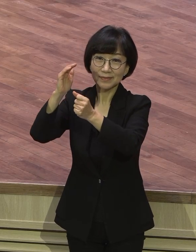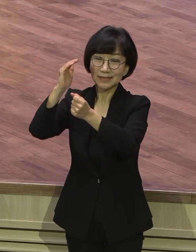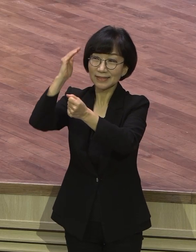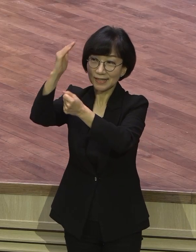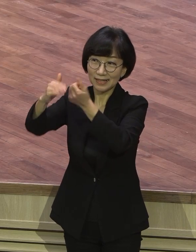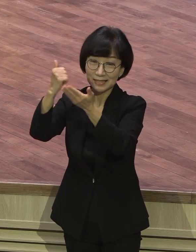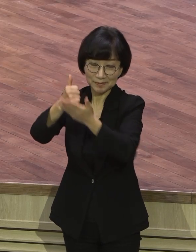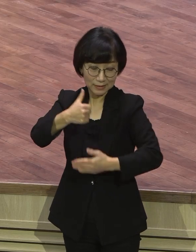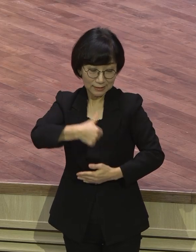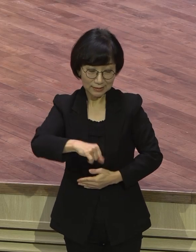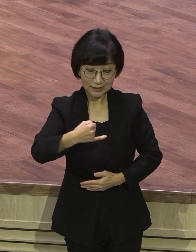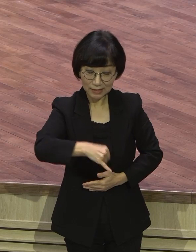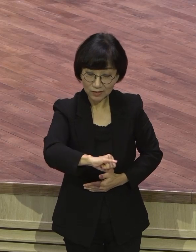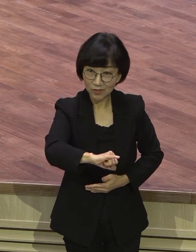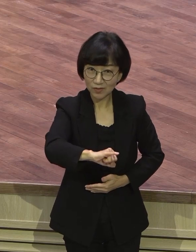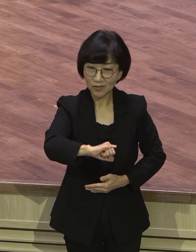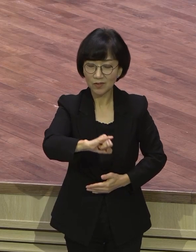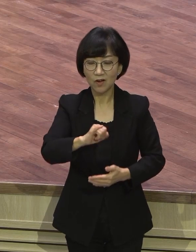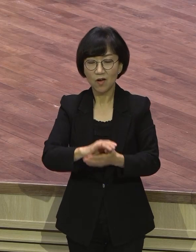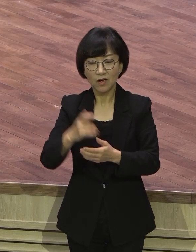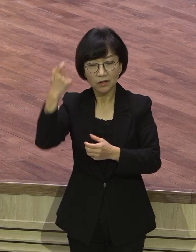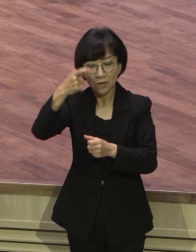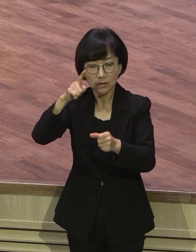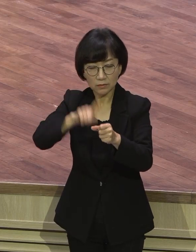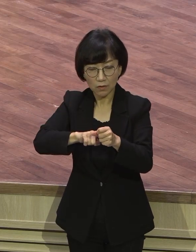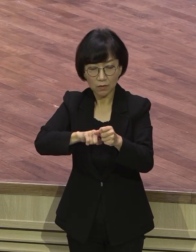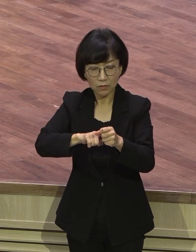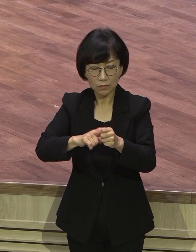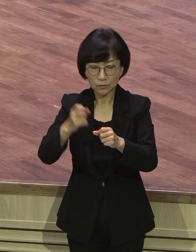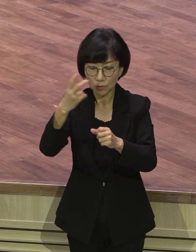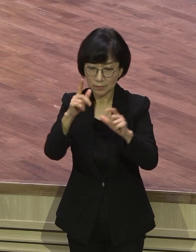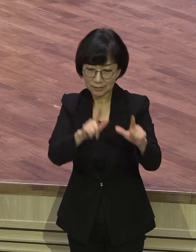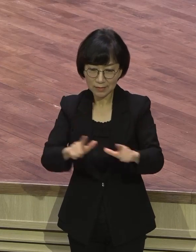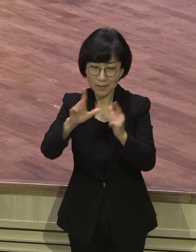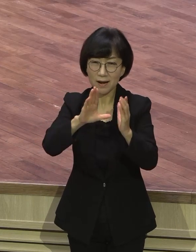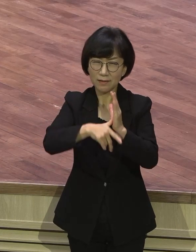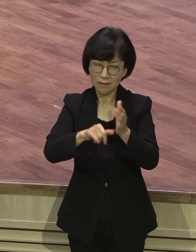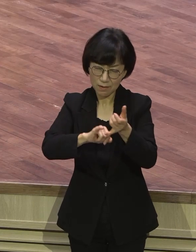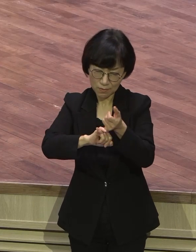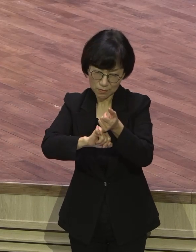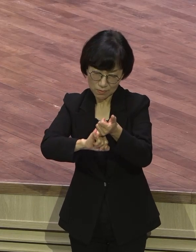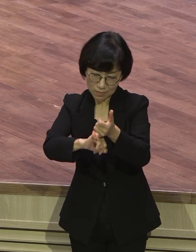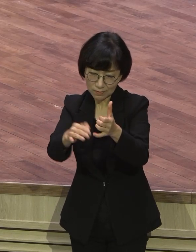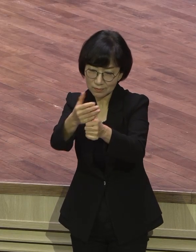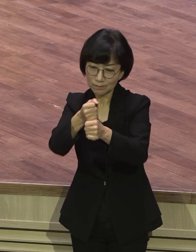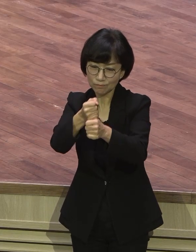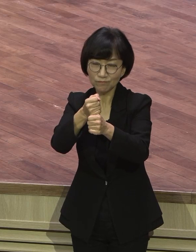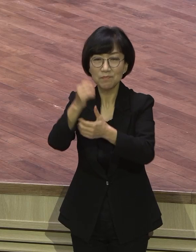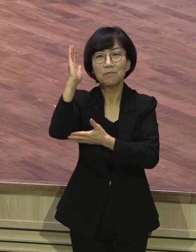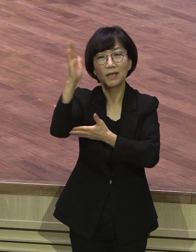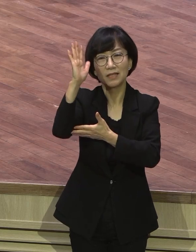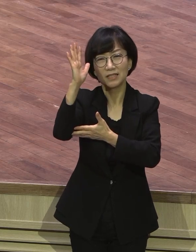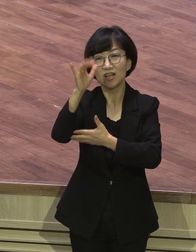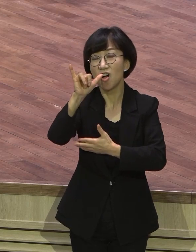생활적으로 붙잡아야 할 귀중한 메시지가 이 속에 담겨져 있습니다.